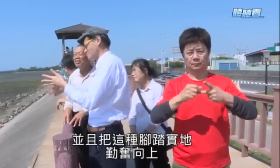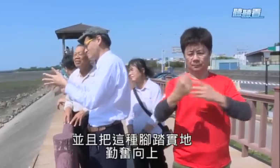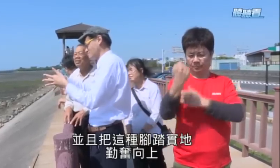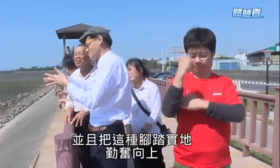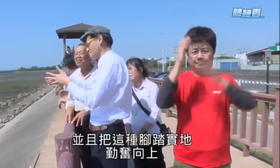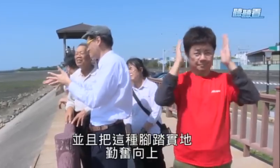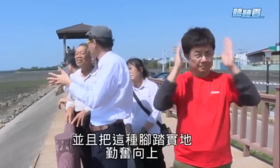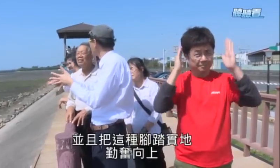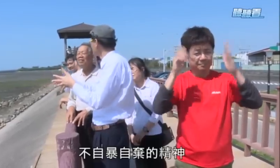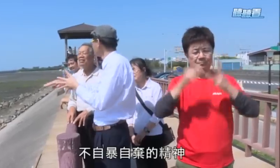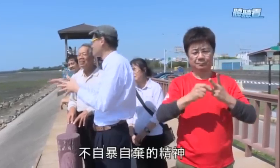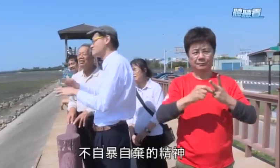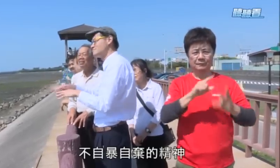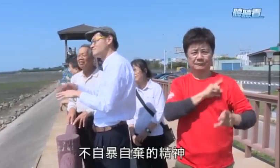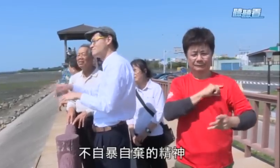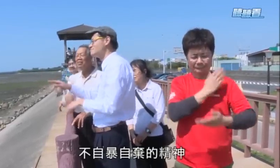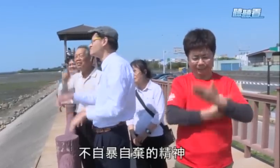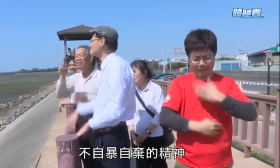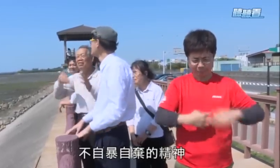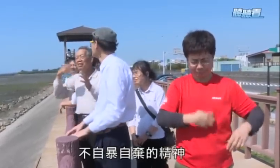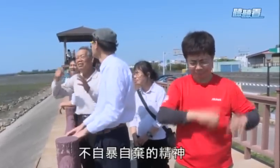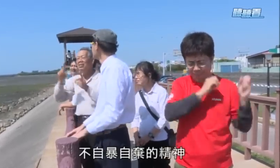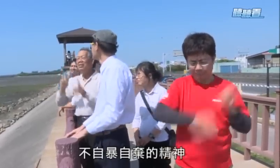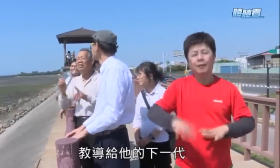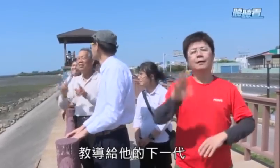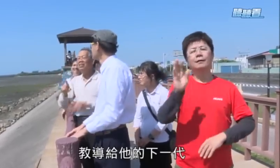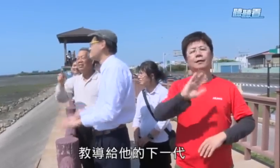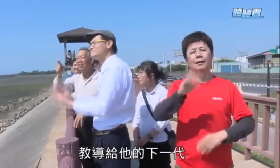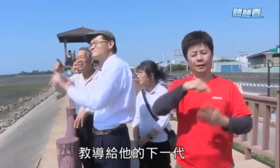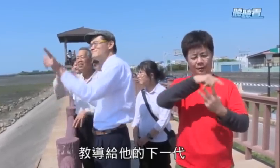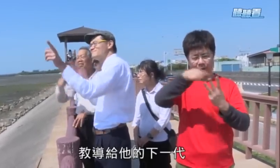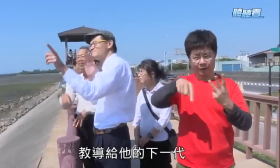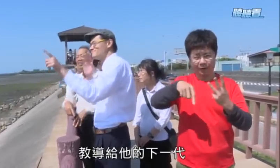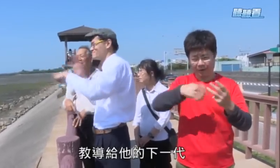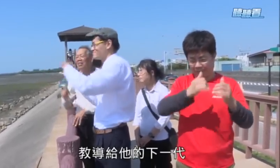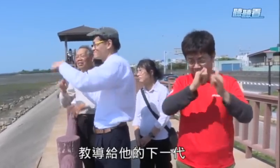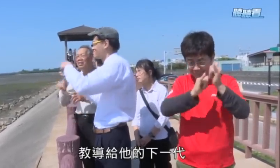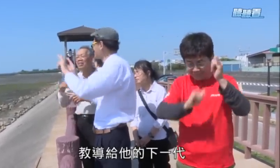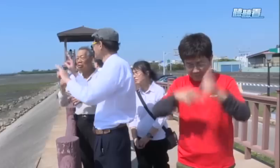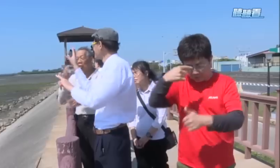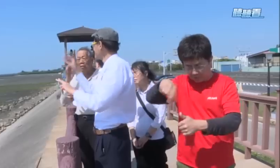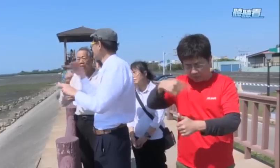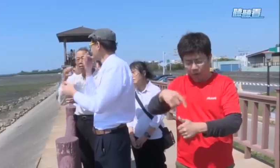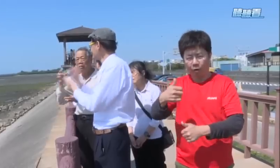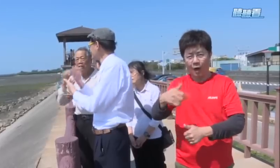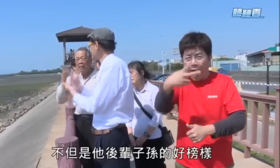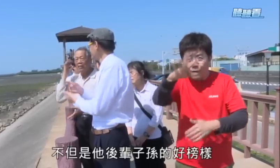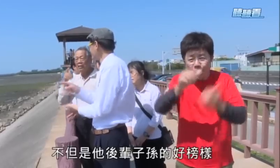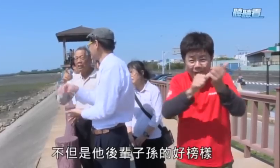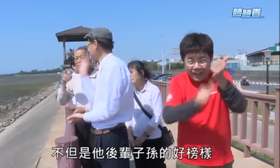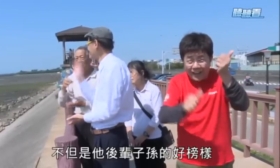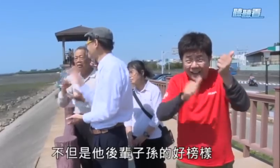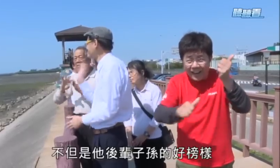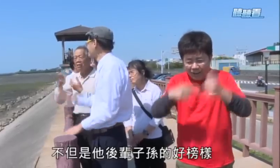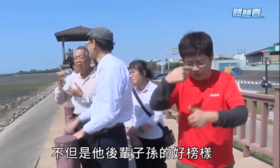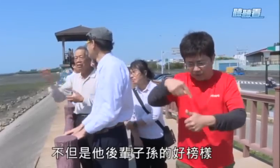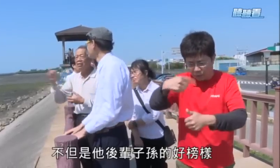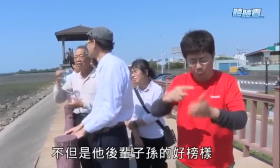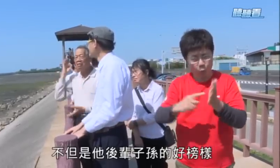上、不自暴自弃的精神教导给他的下一代。不但呢是他后辈子